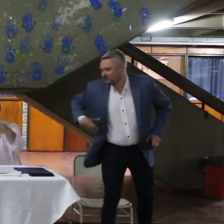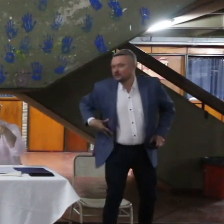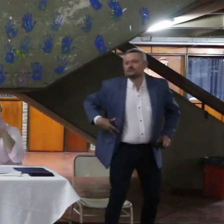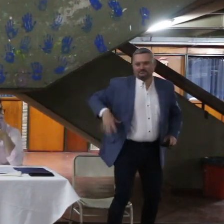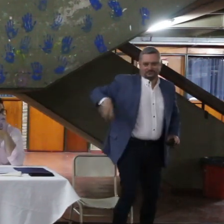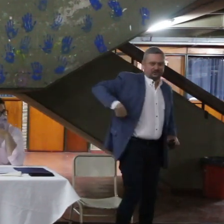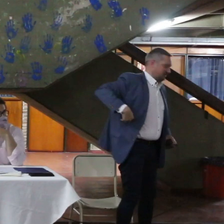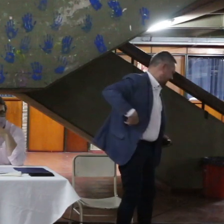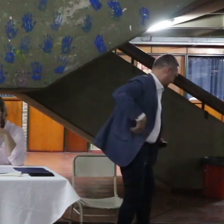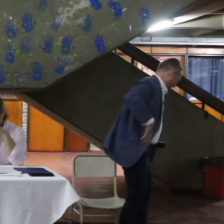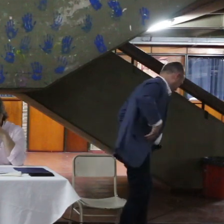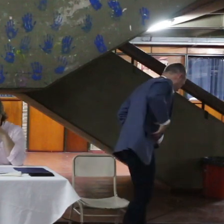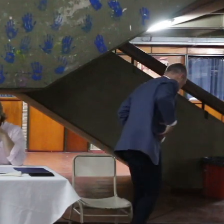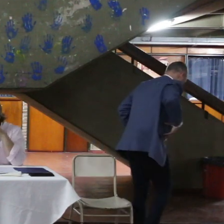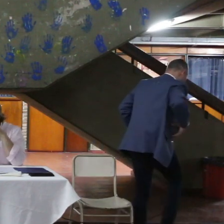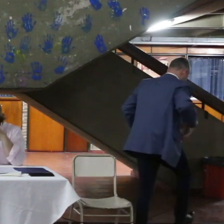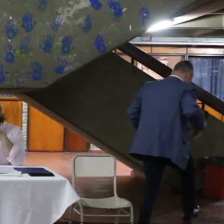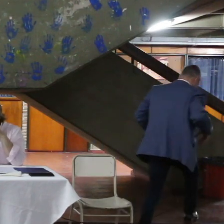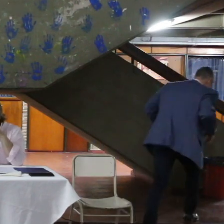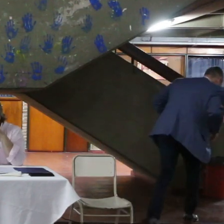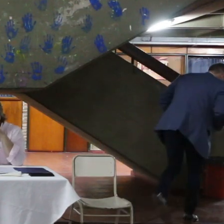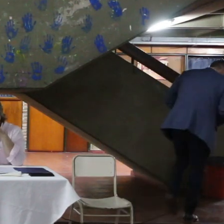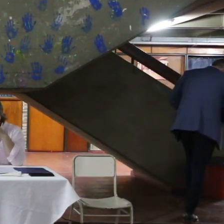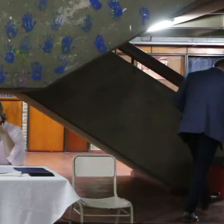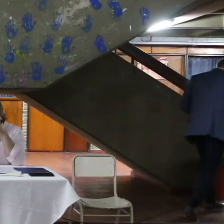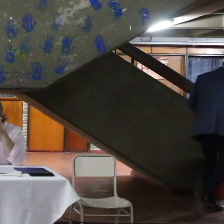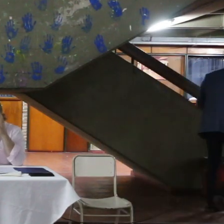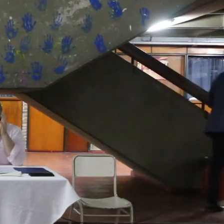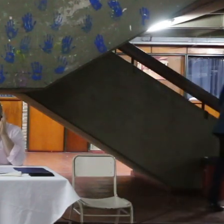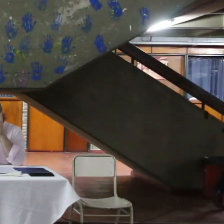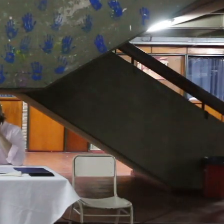que Claudia Branchi y Agustina Vila